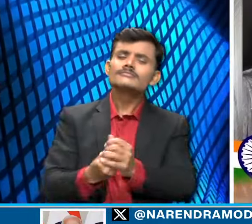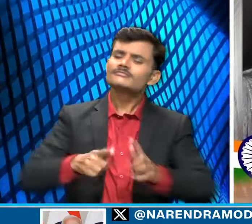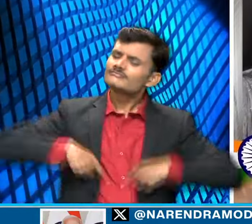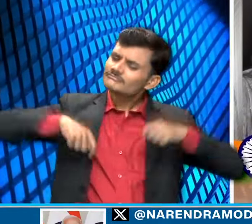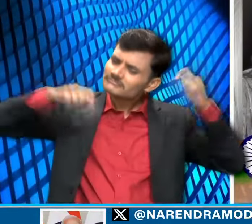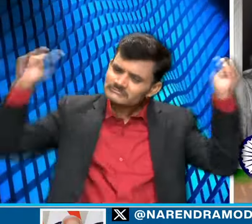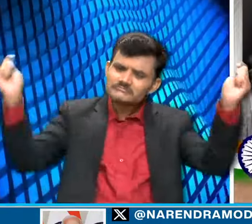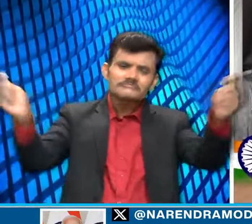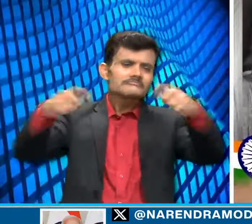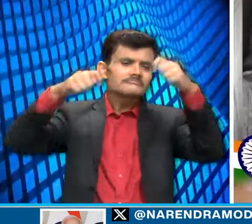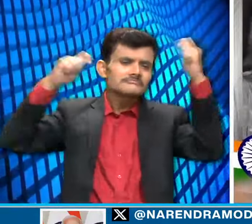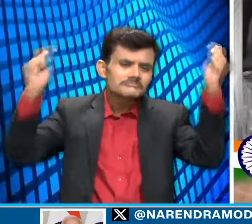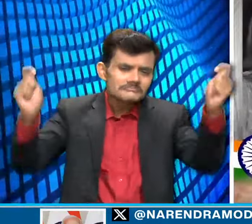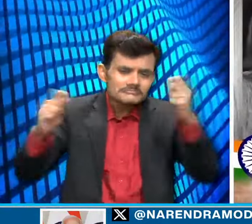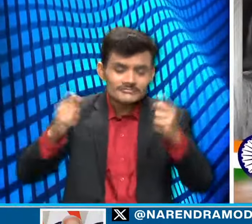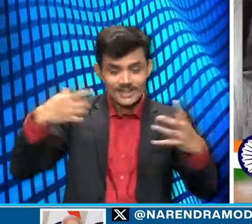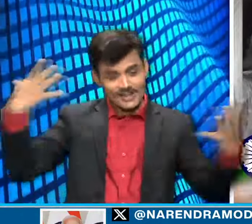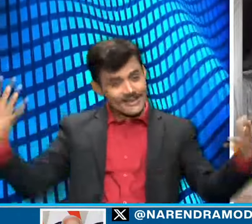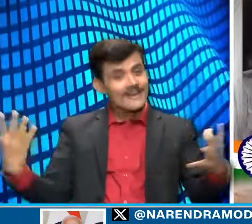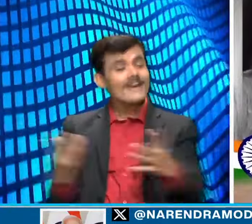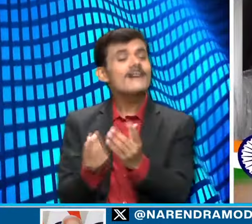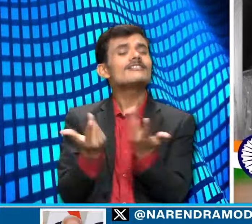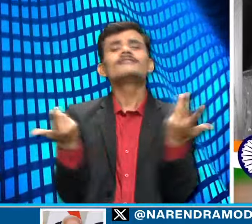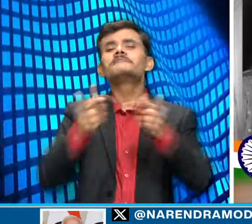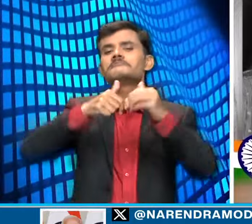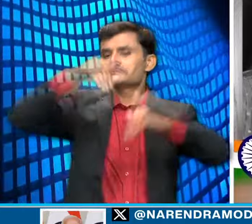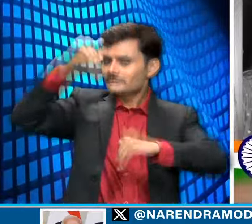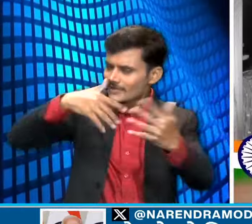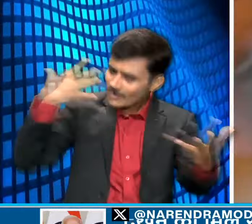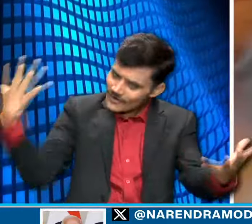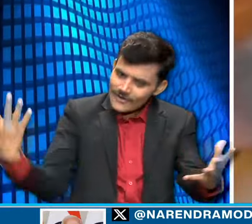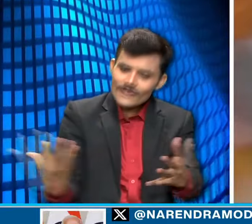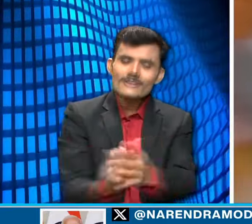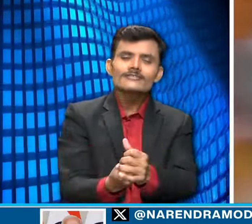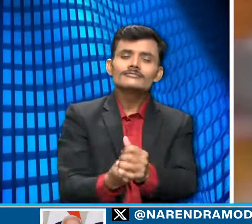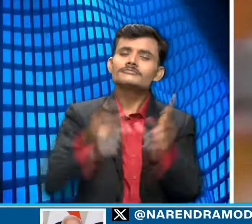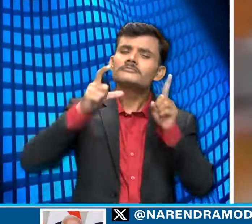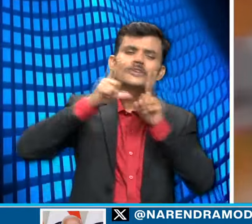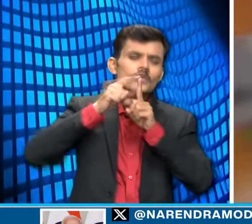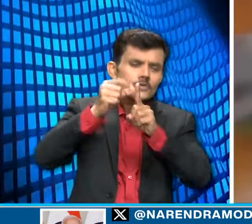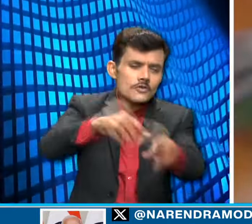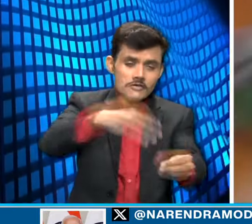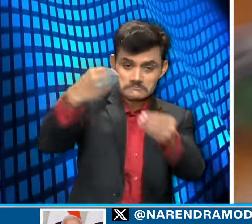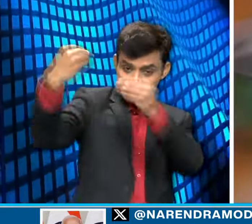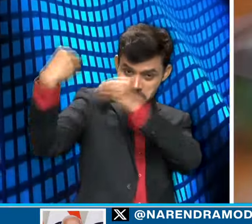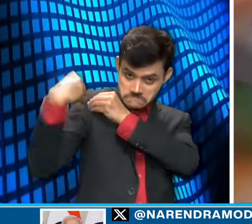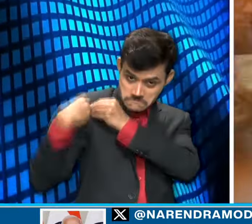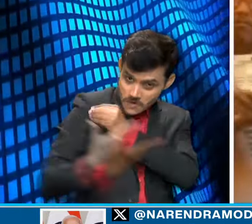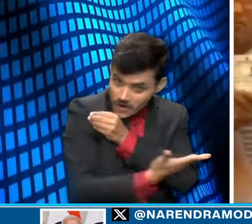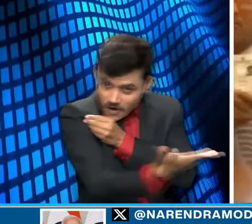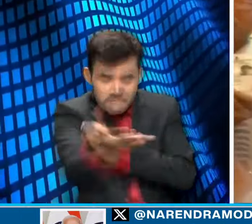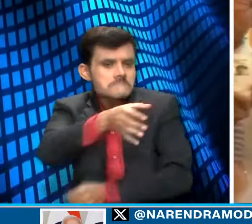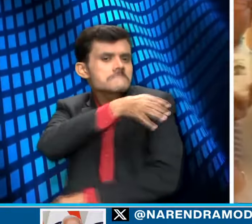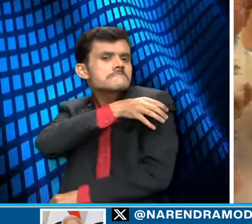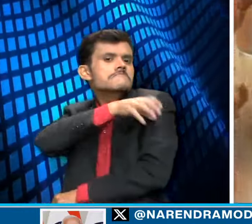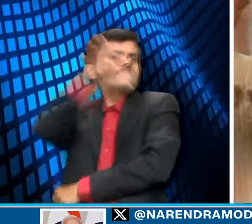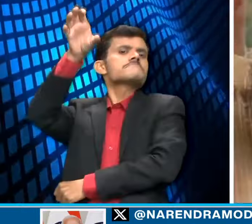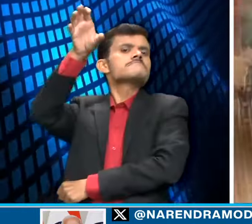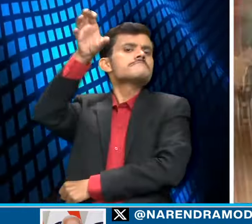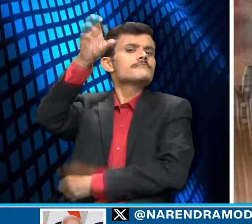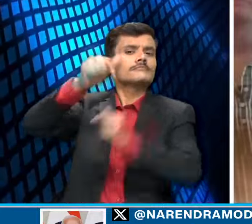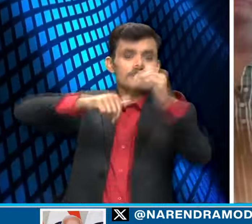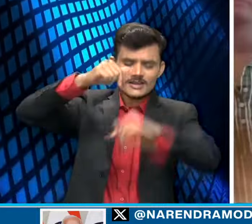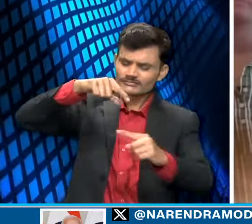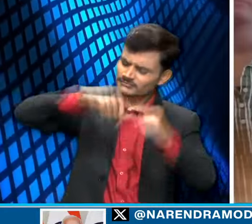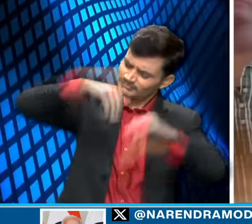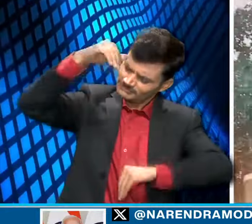سے بڑا تیوہار ہمارا یہی کرتاویا ادھکار